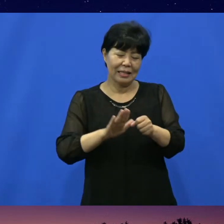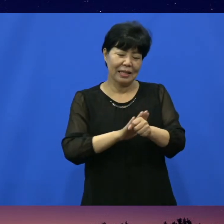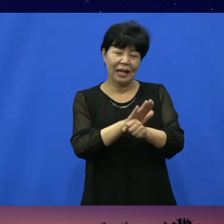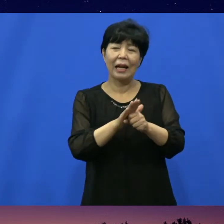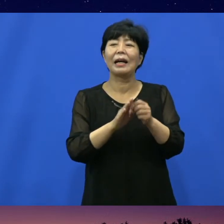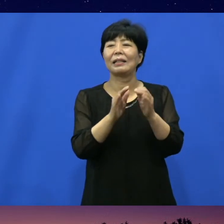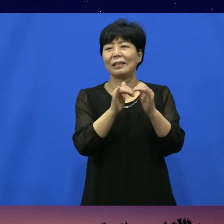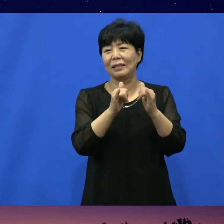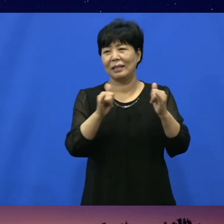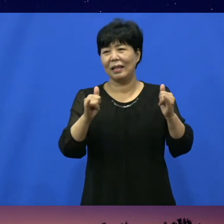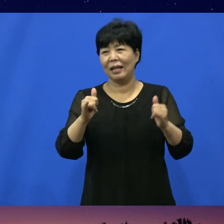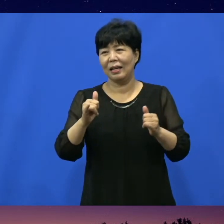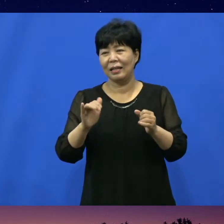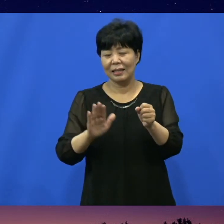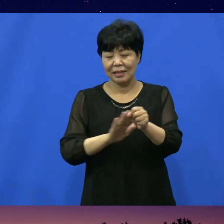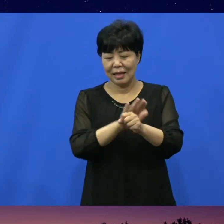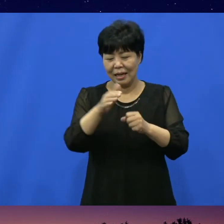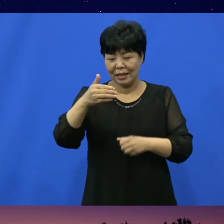사랑의 관계예요.